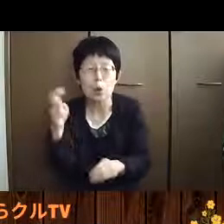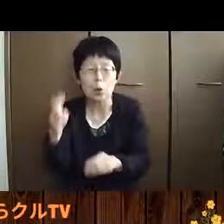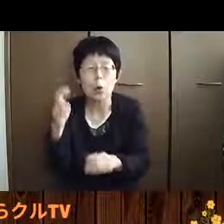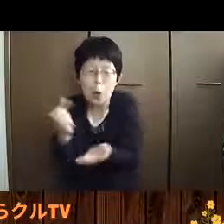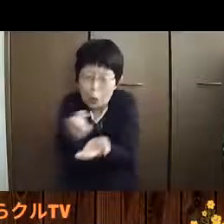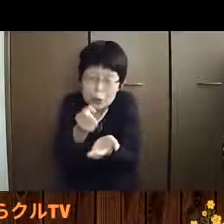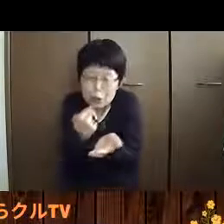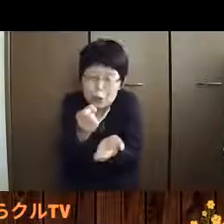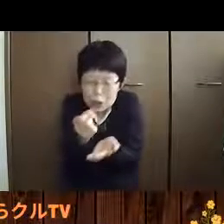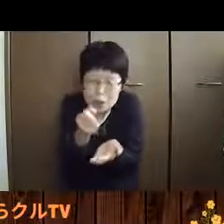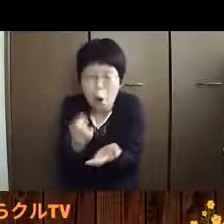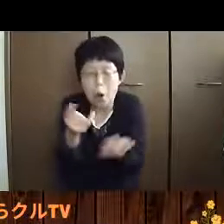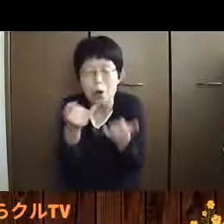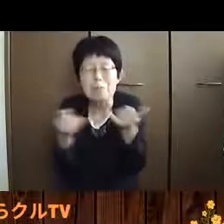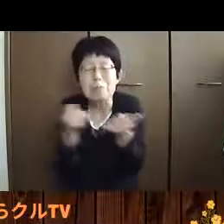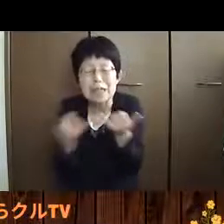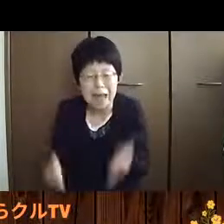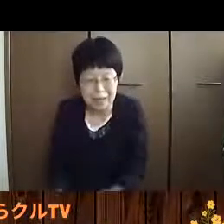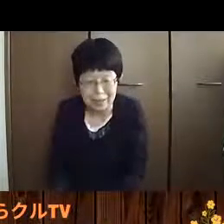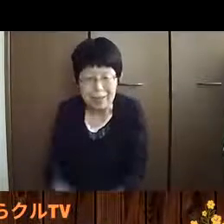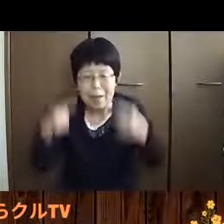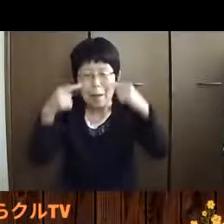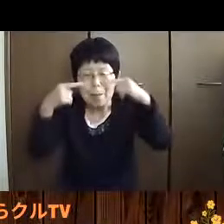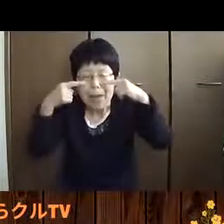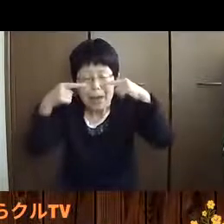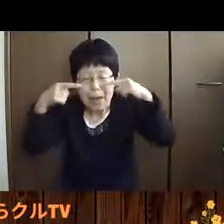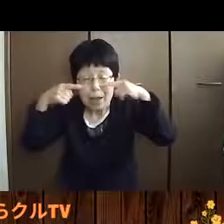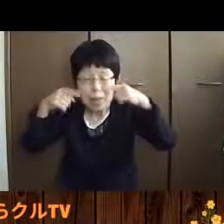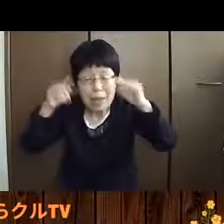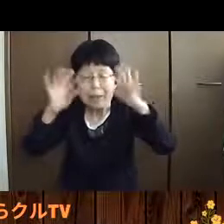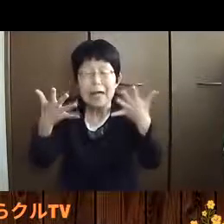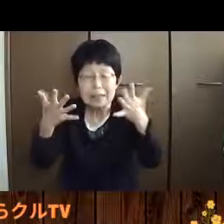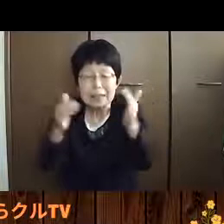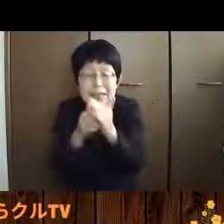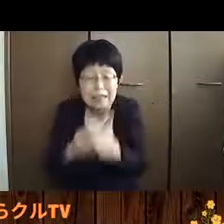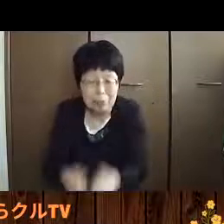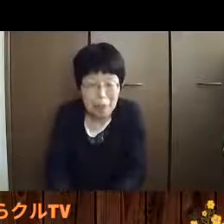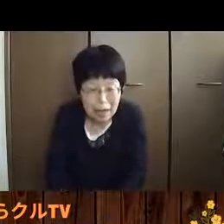感じ。妖怪、めなしいし。万歳万歳。